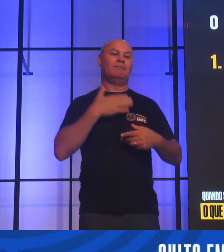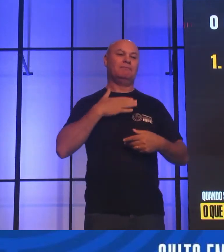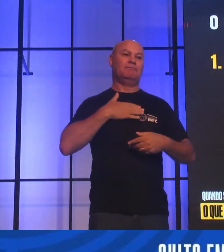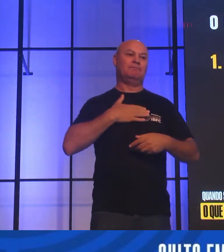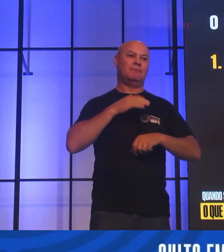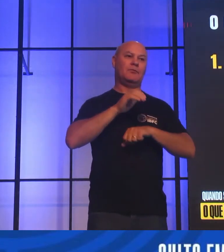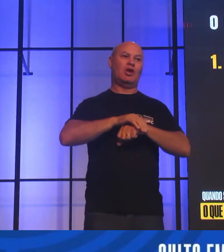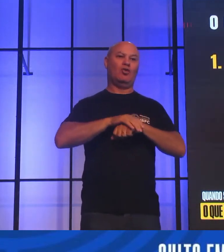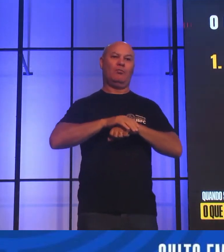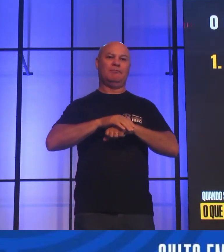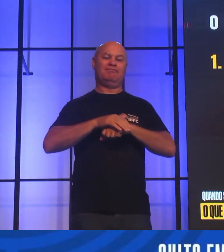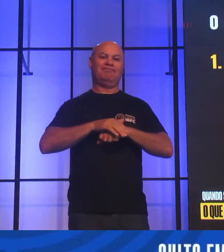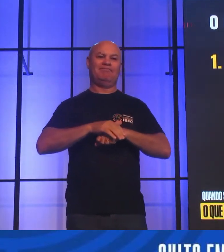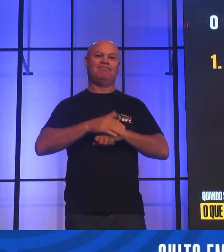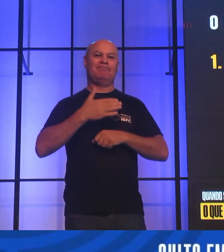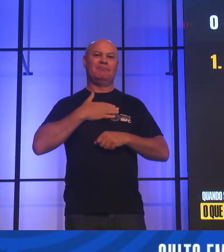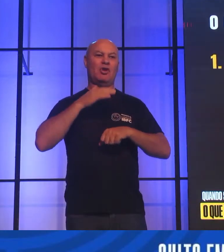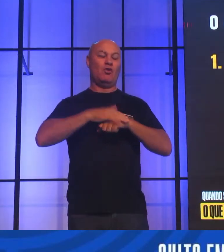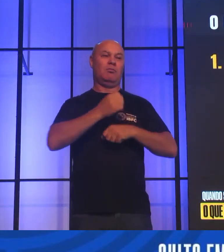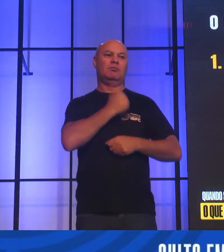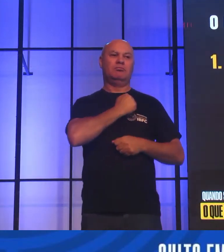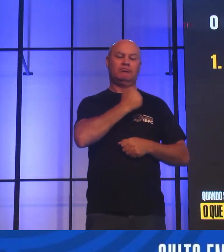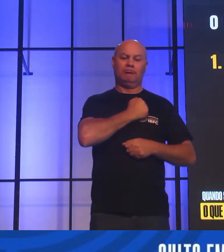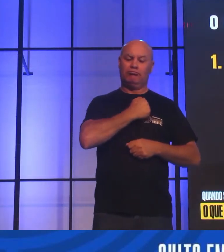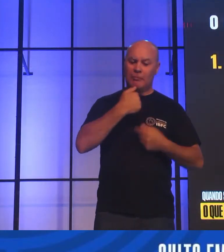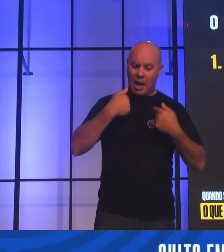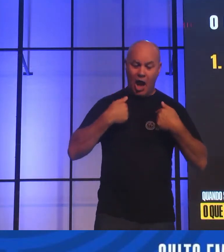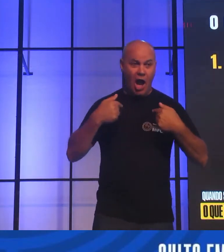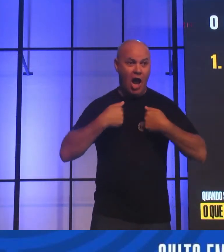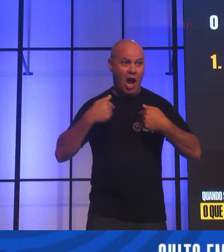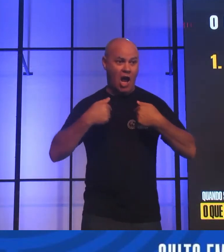Admita, assuma a sua responsabilidade.